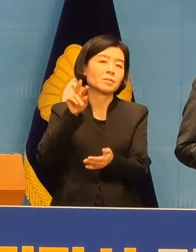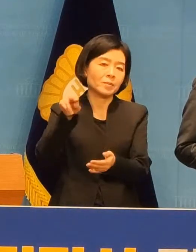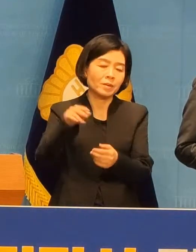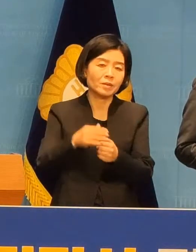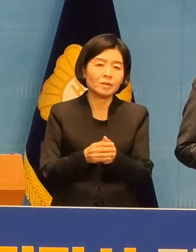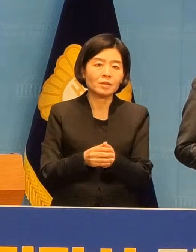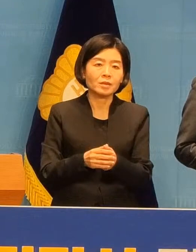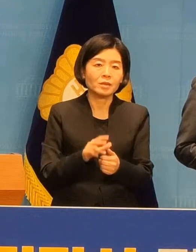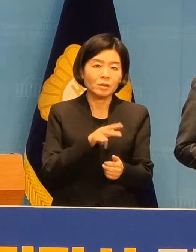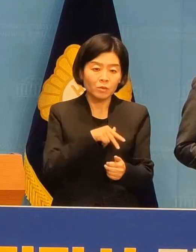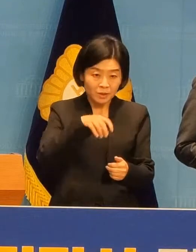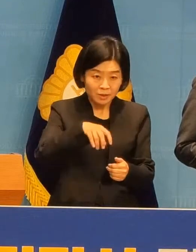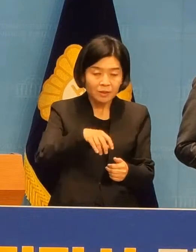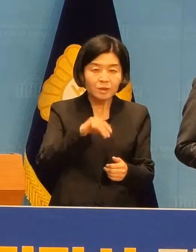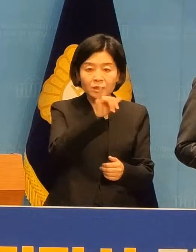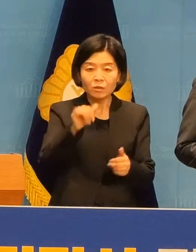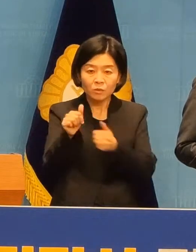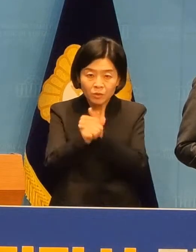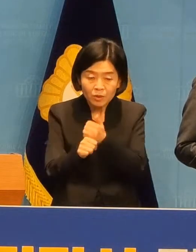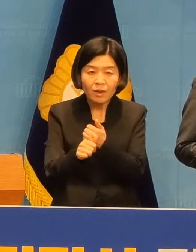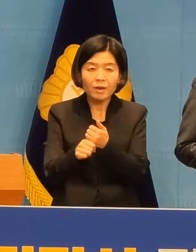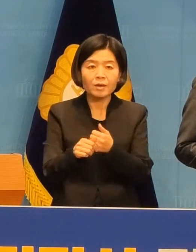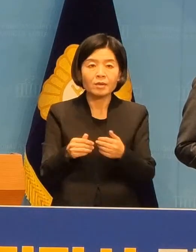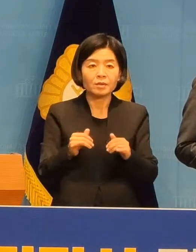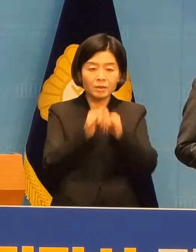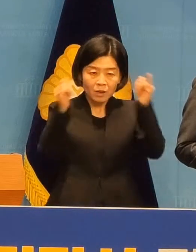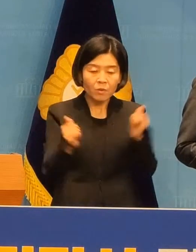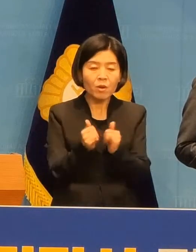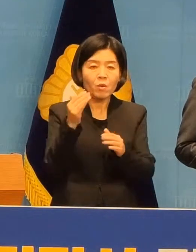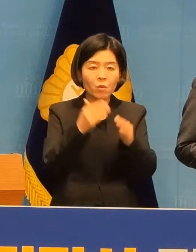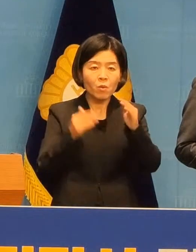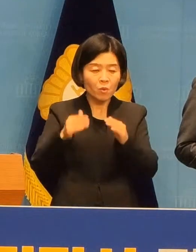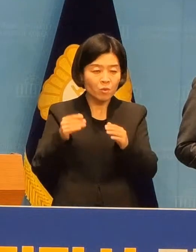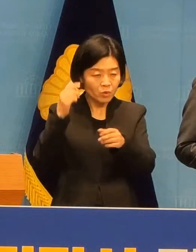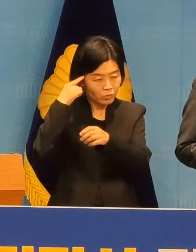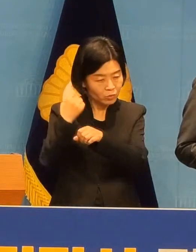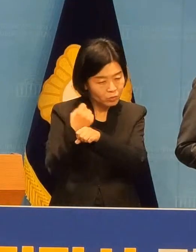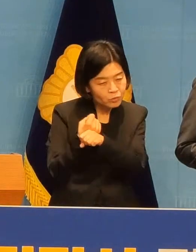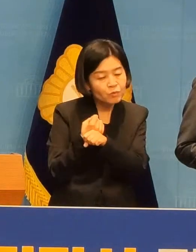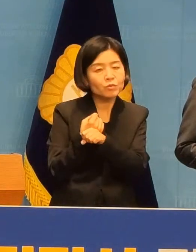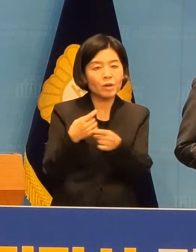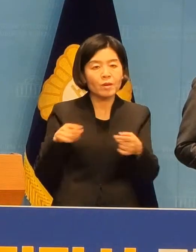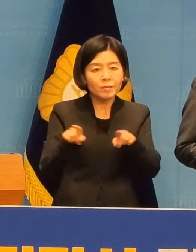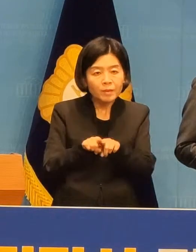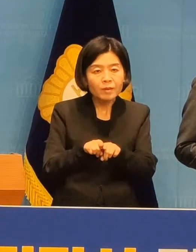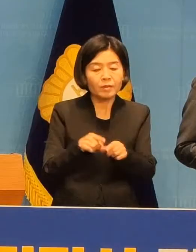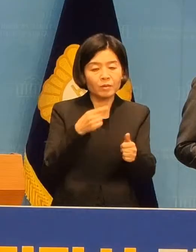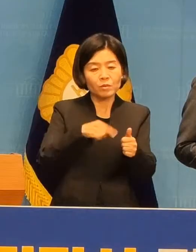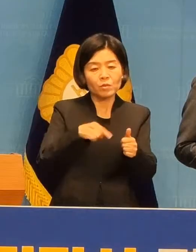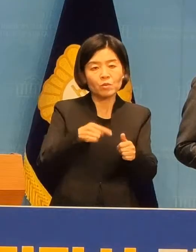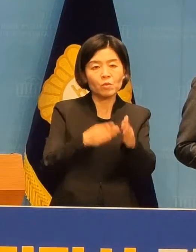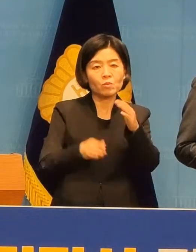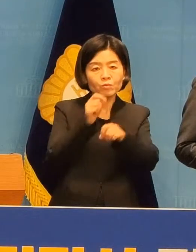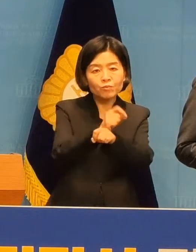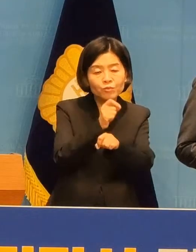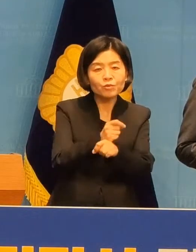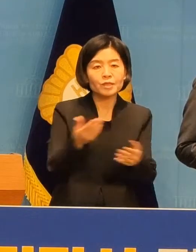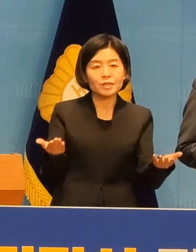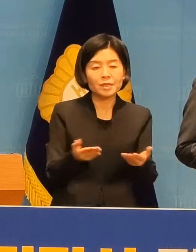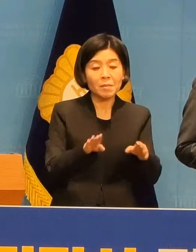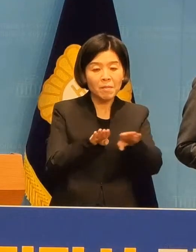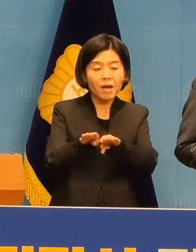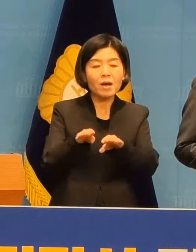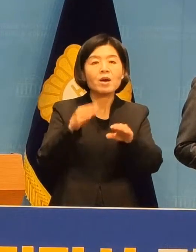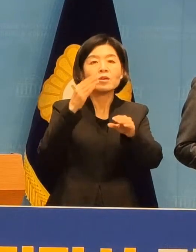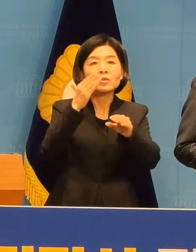차원에서 을지로위원회와 사회공공연구원과 함께 공동으로 진행한 교육공무직원의 방학 중